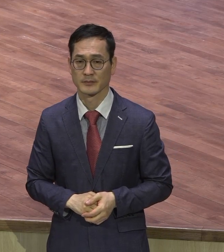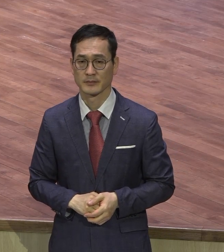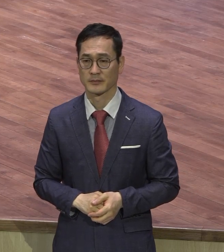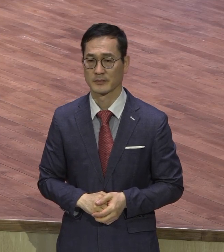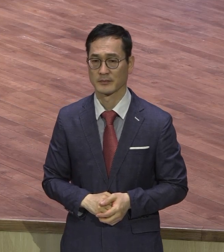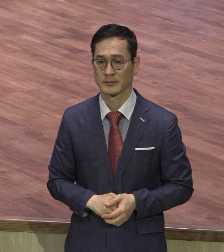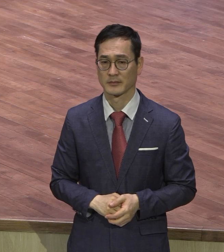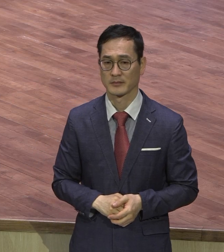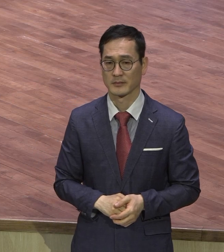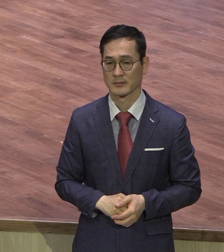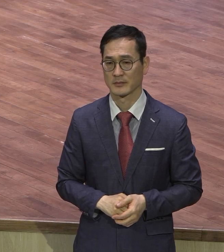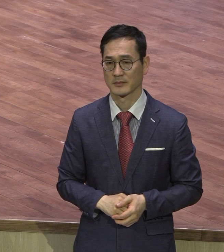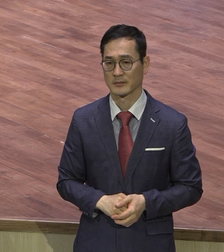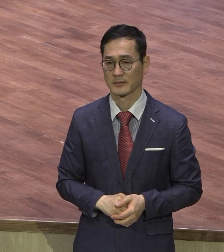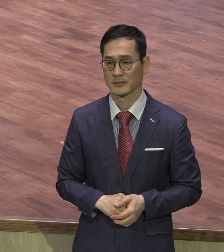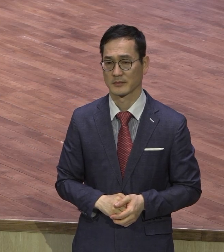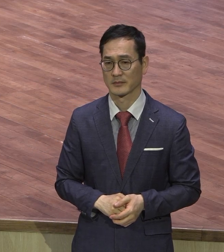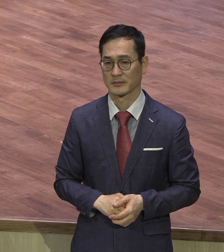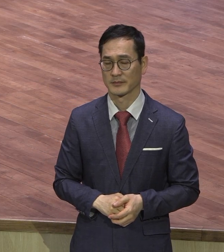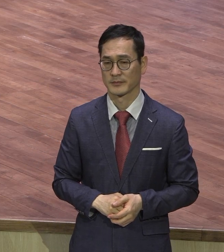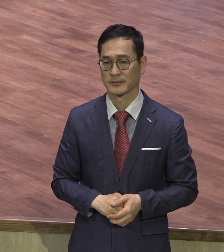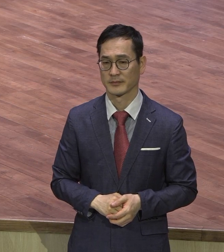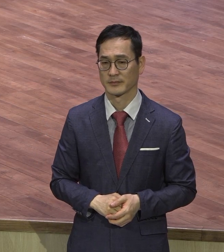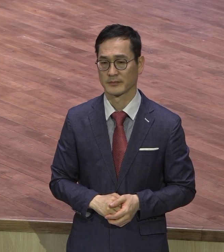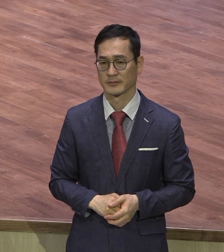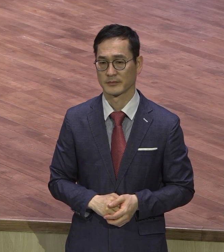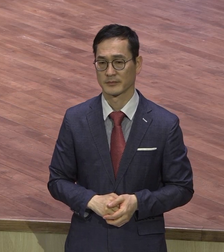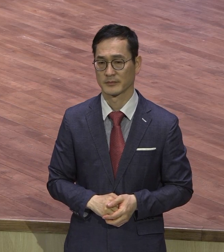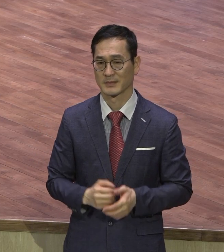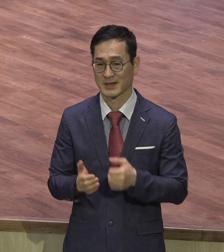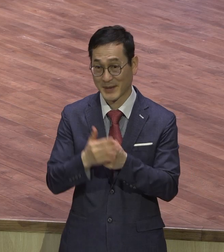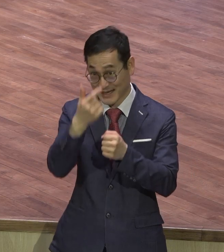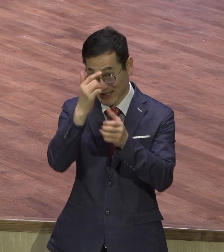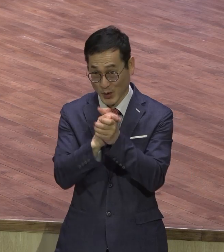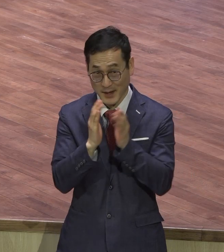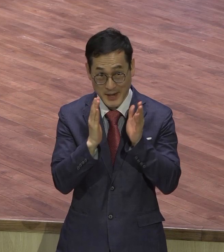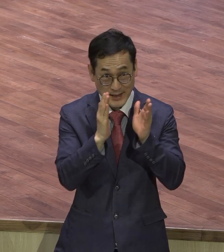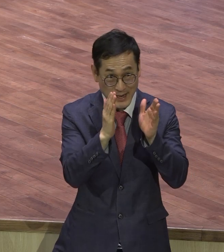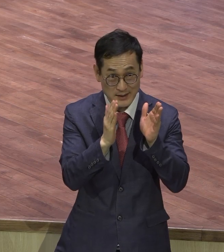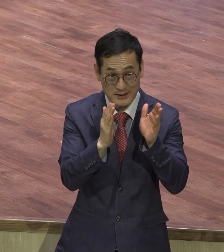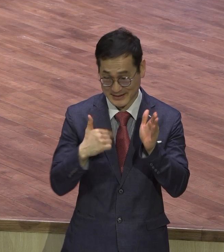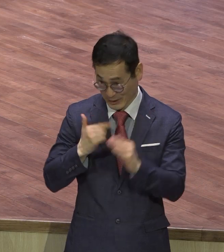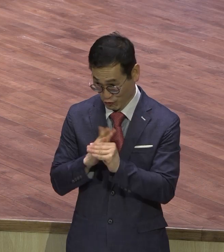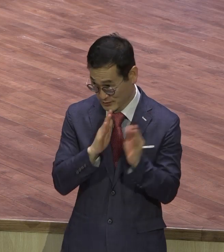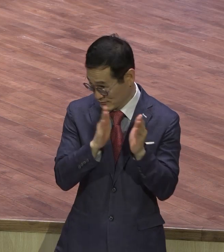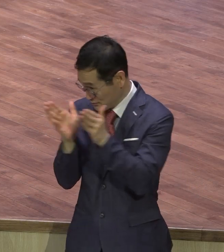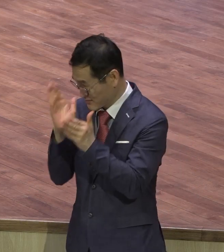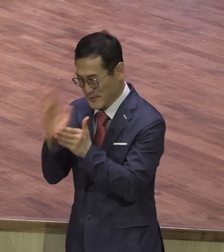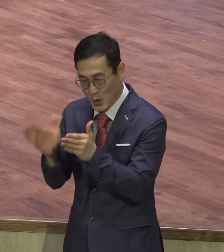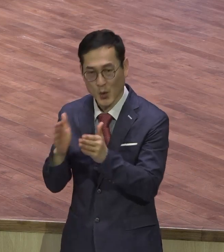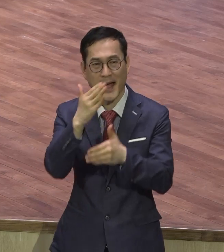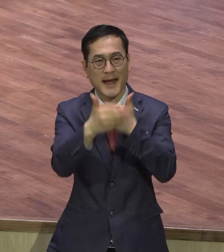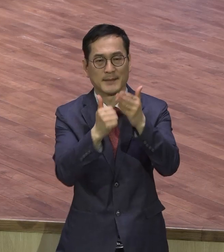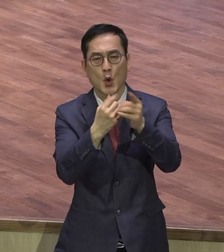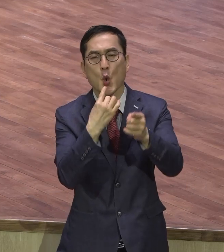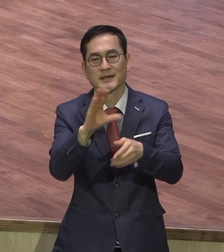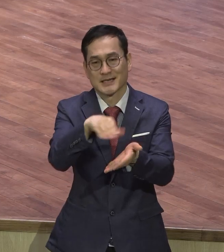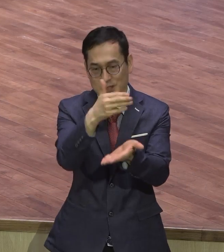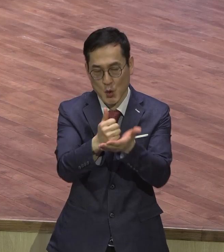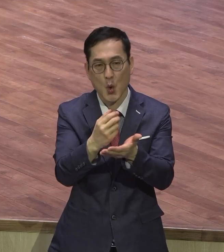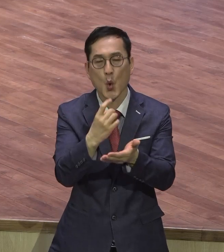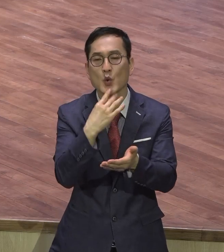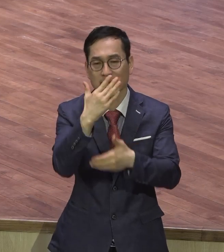버려요. 세상으로 흐르게 되어 있어요. 그래서 기도의 방향을 바로 잡아야 돼요. 오직 그리스도, 오직 하나님 나라, 오직